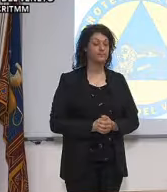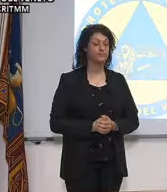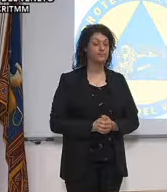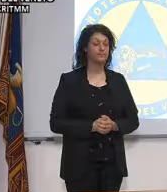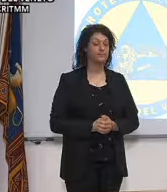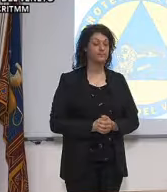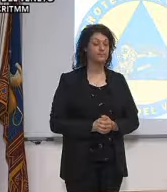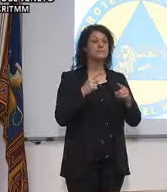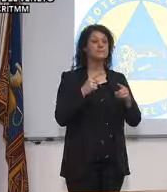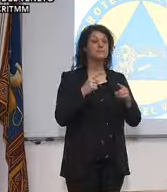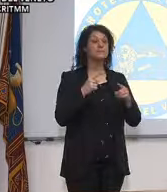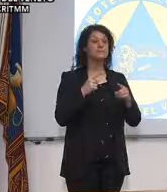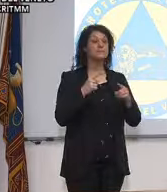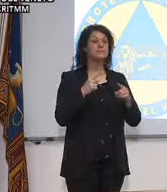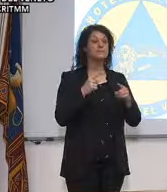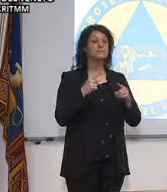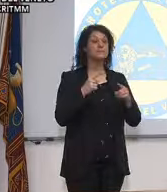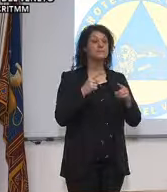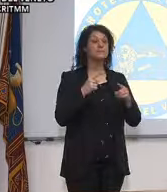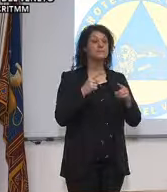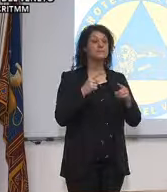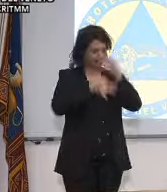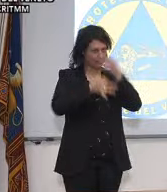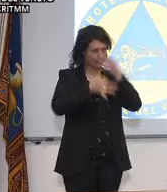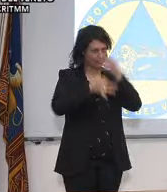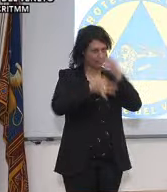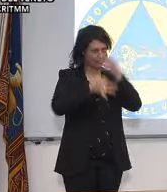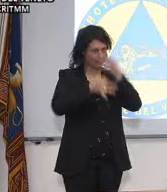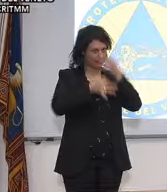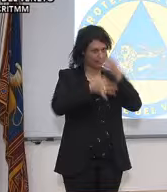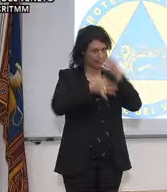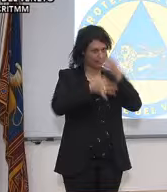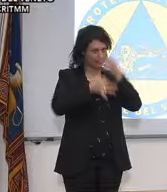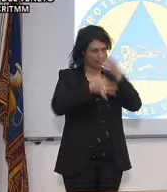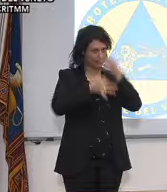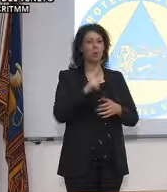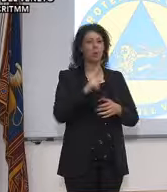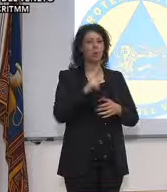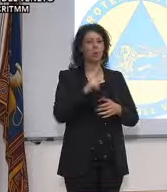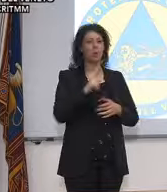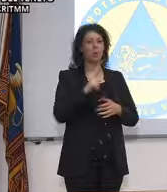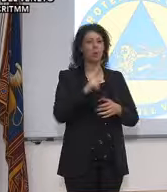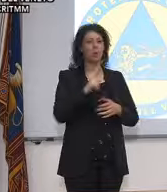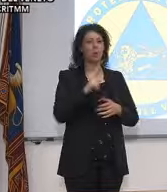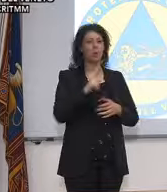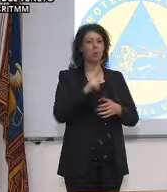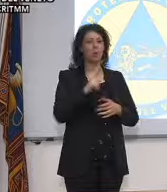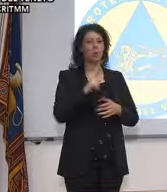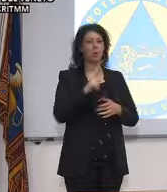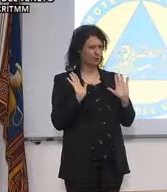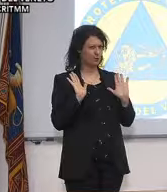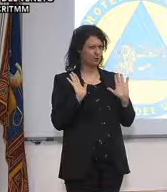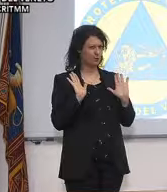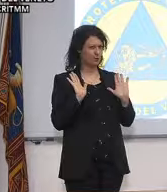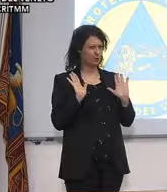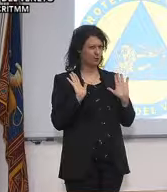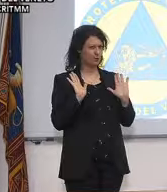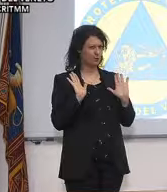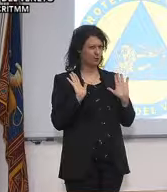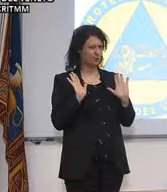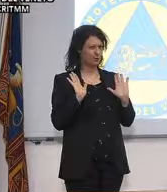sono negazionista, cioè non sto dicendo non c'è il collegamento e non sto neanche dicendo che c'è assolutamente il